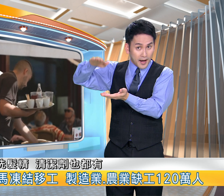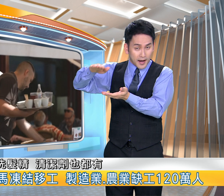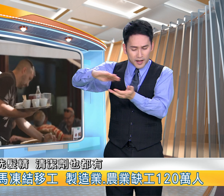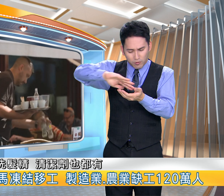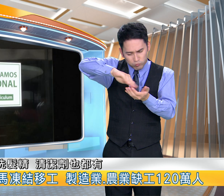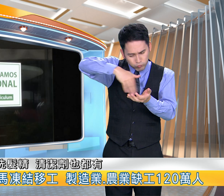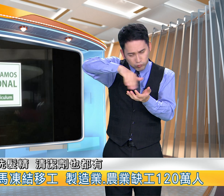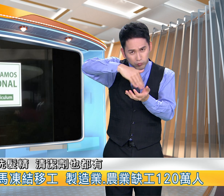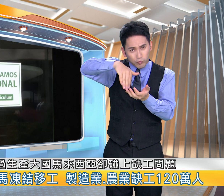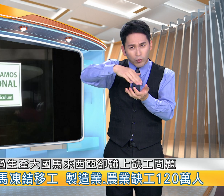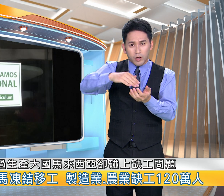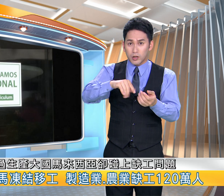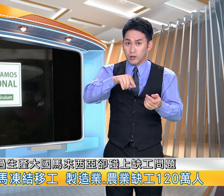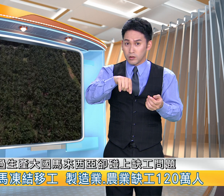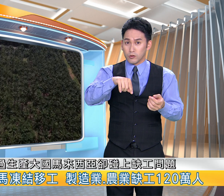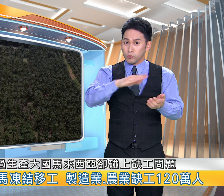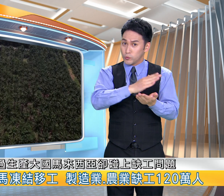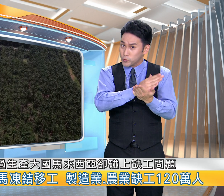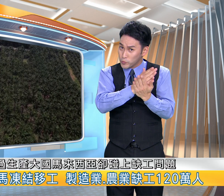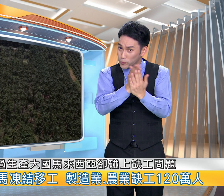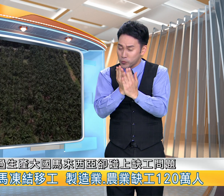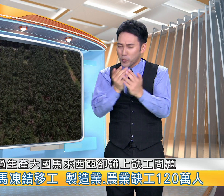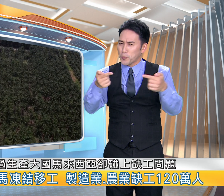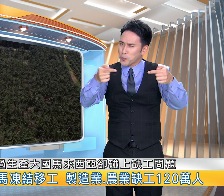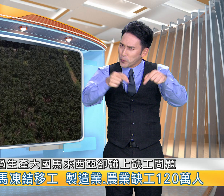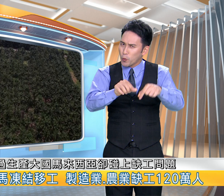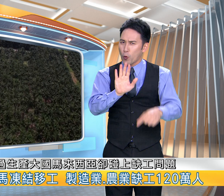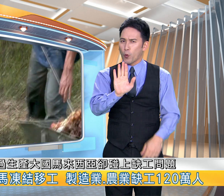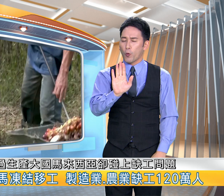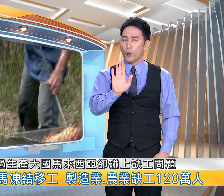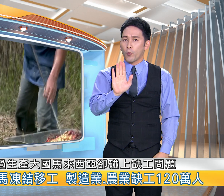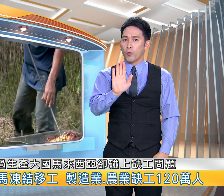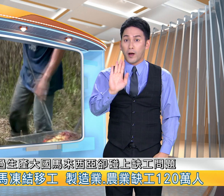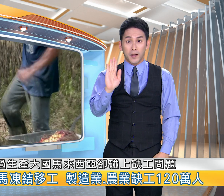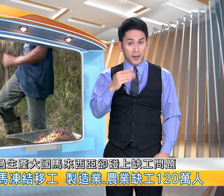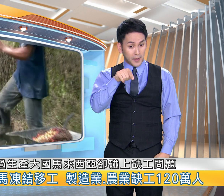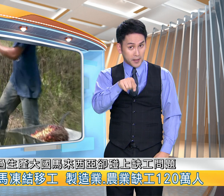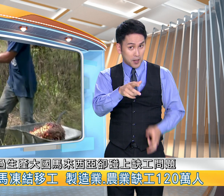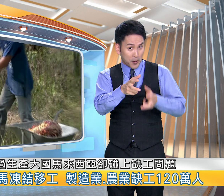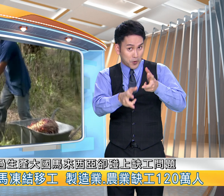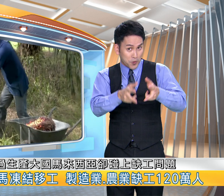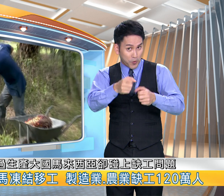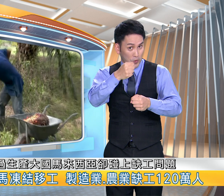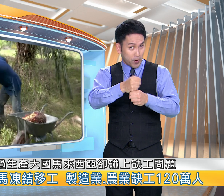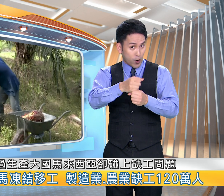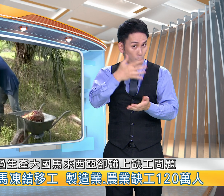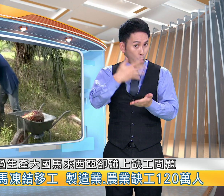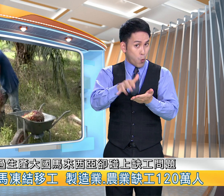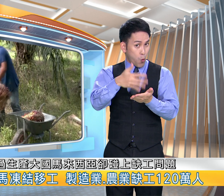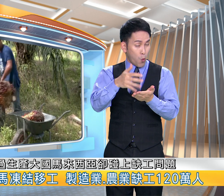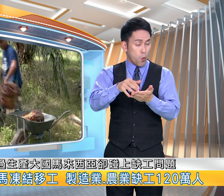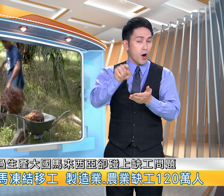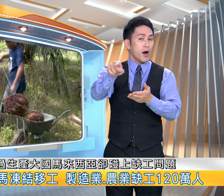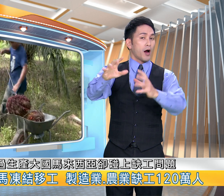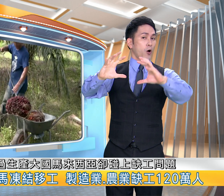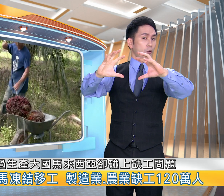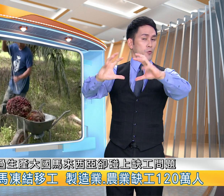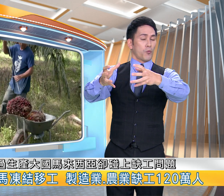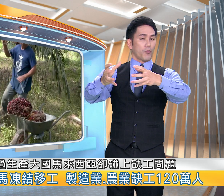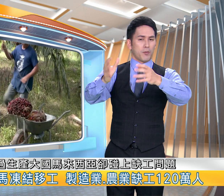有。不过生产大国马来西亚现在却碰上了缺工的问题。